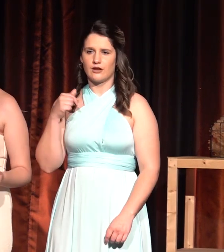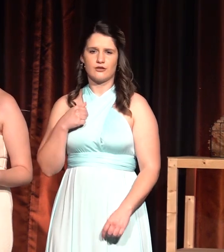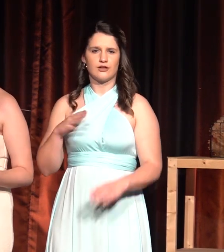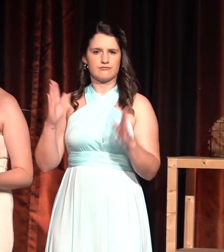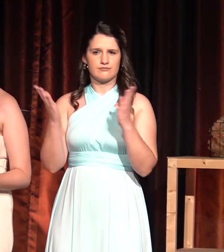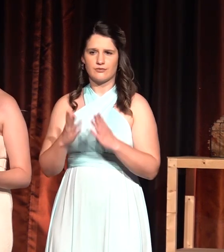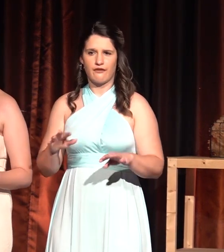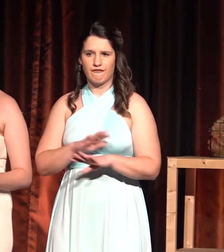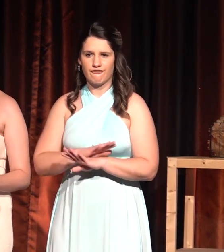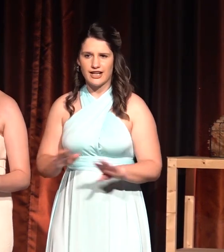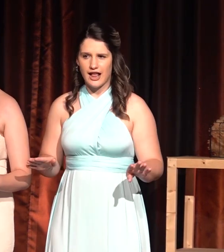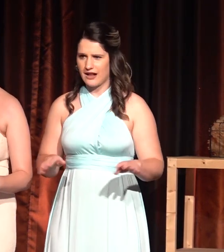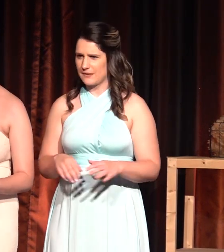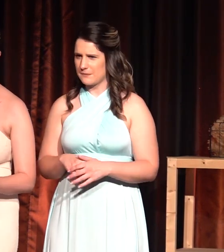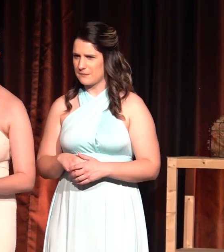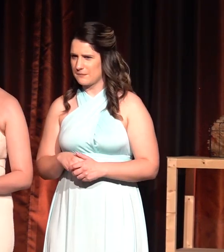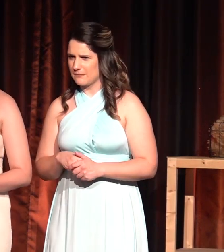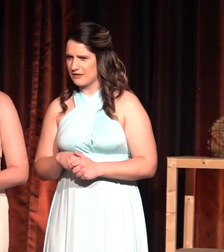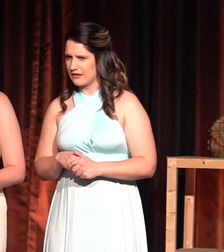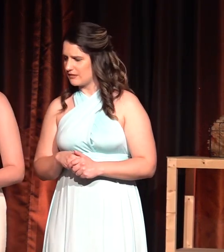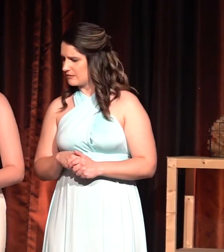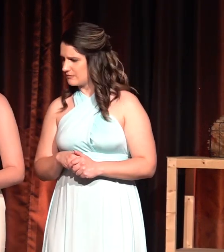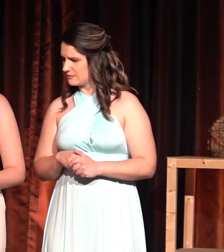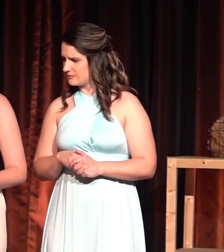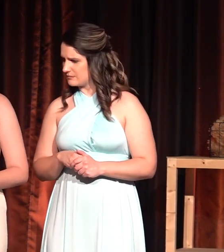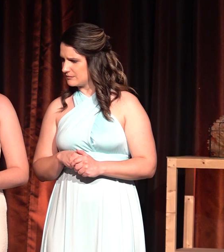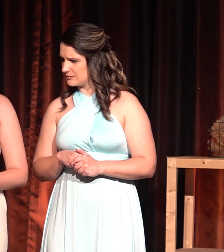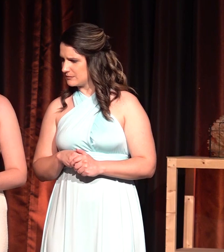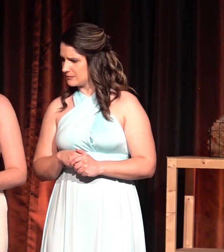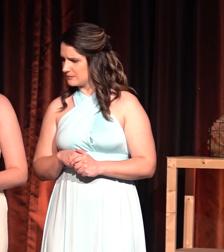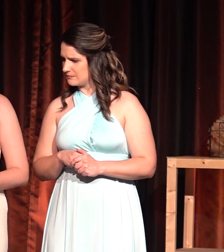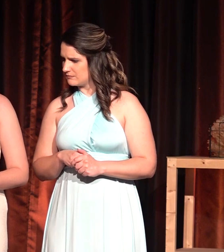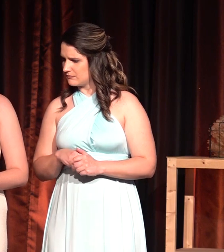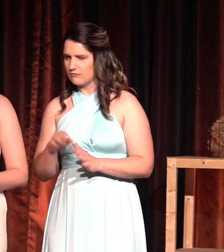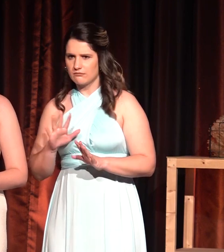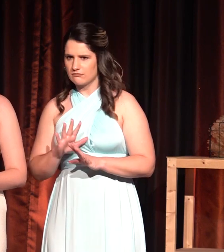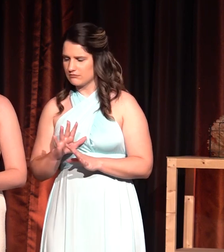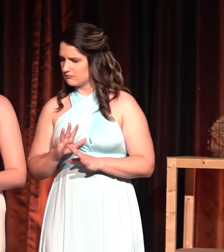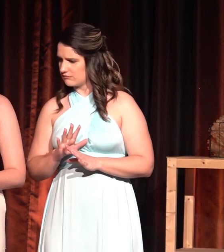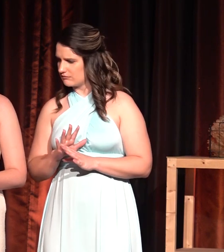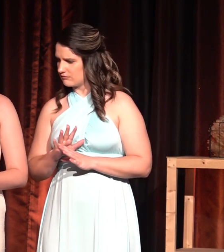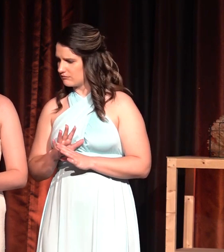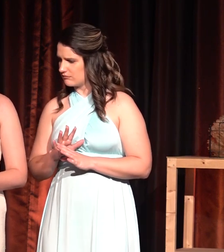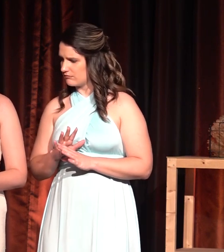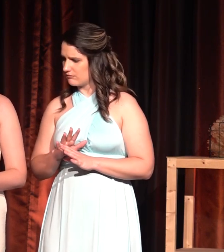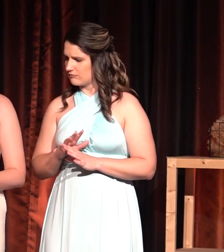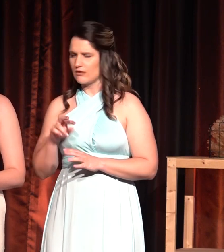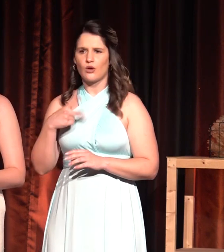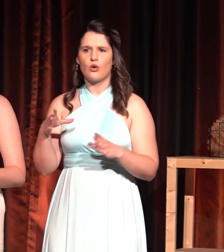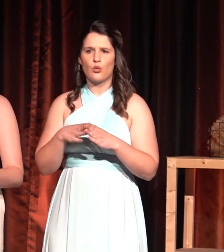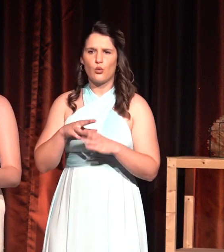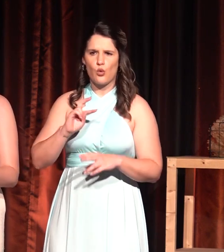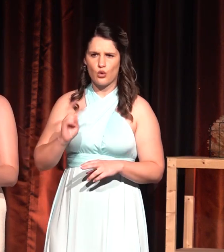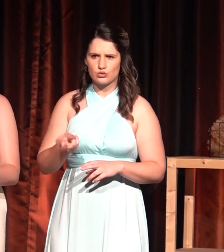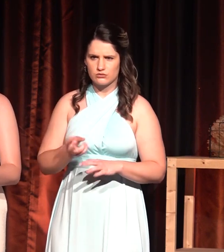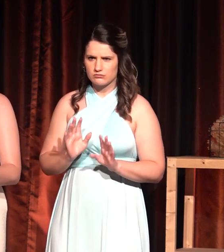Donem l'acte per acabat. No? Curs d'especialització de ciberseguretat en entorns de les tecnologies de la informació. Tutor